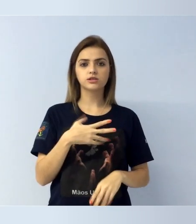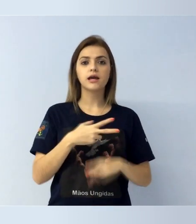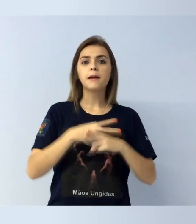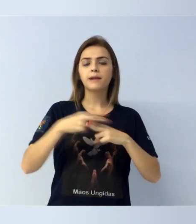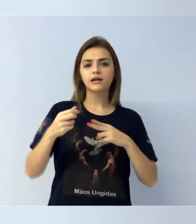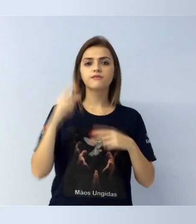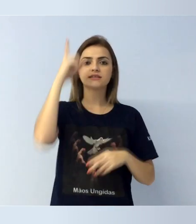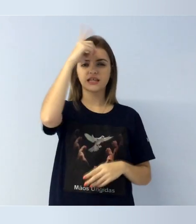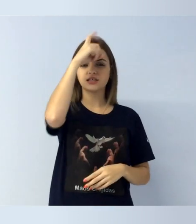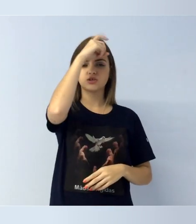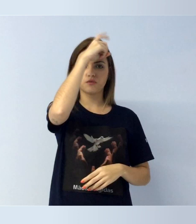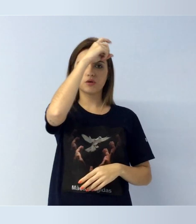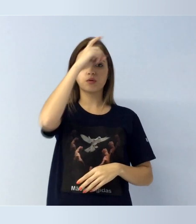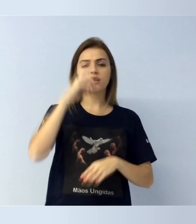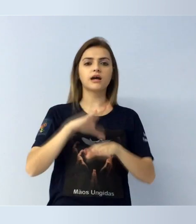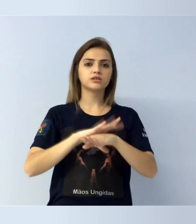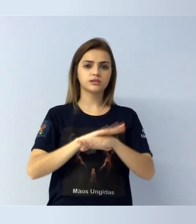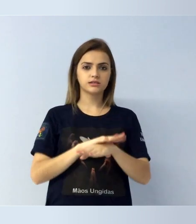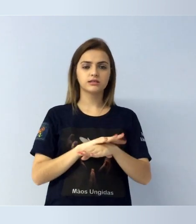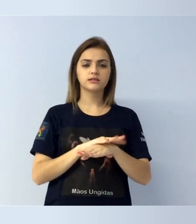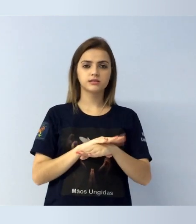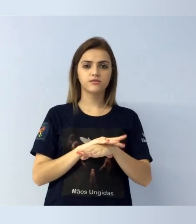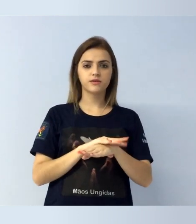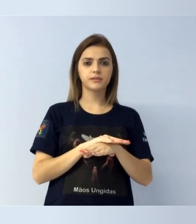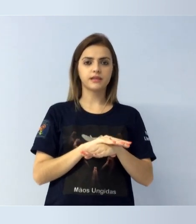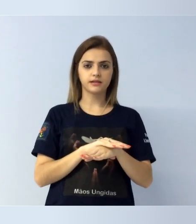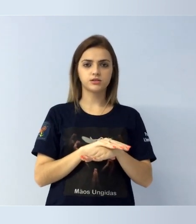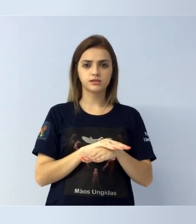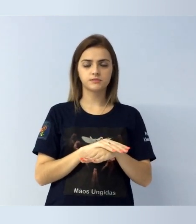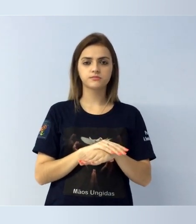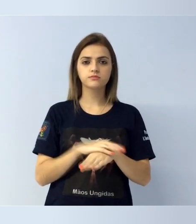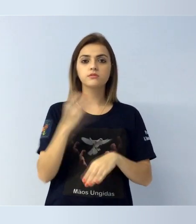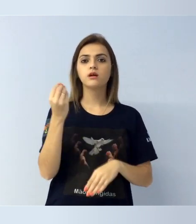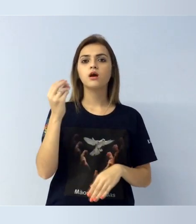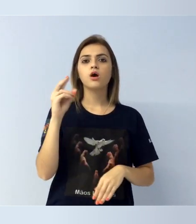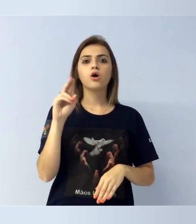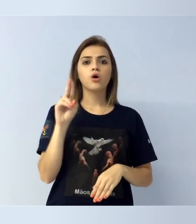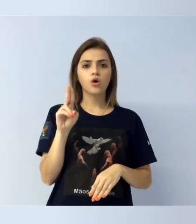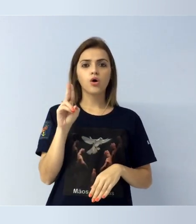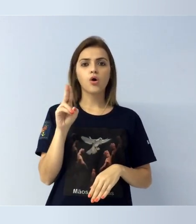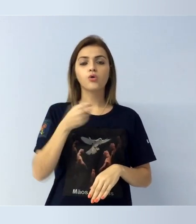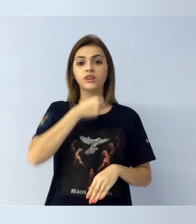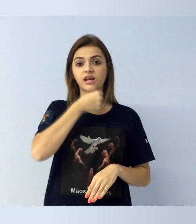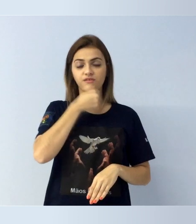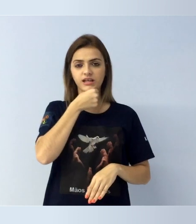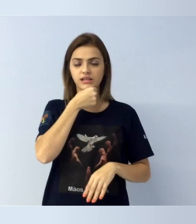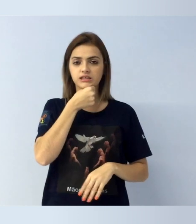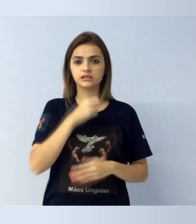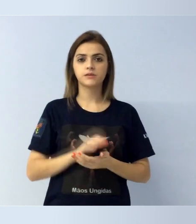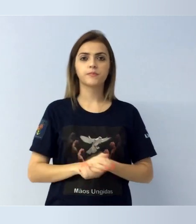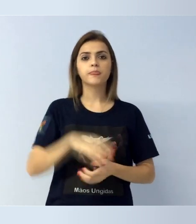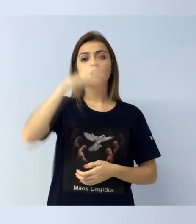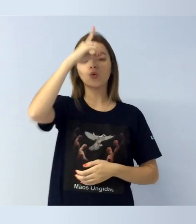as dificuldades próprias da enfermidade grave ou da fragilidade da velhice.